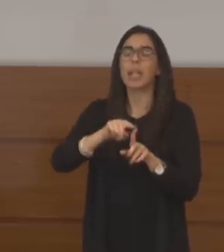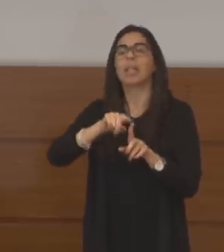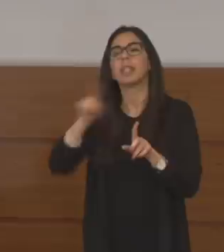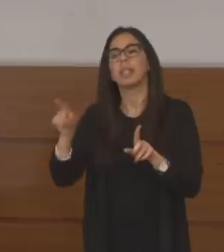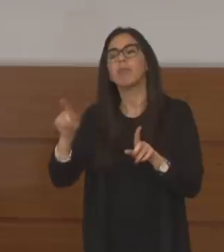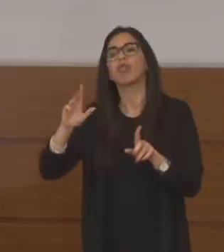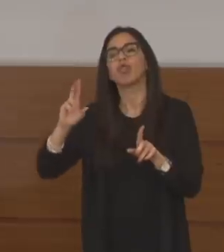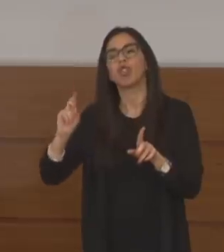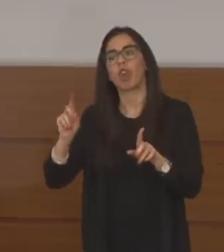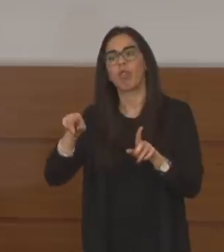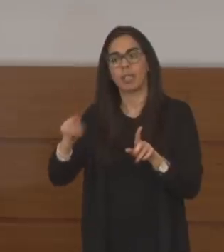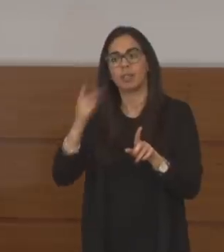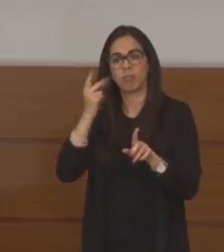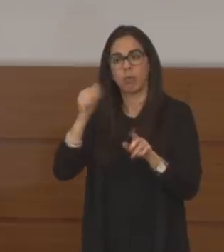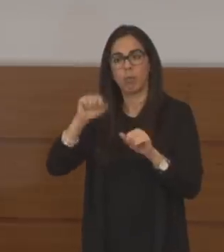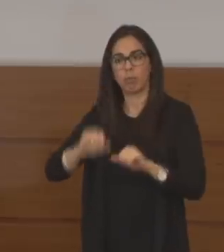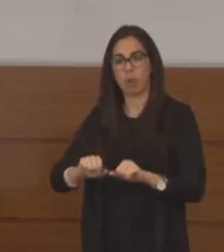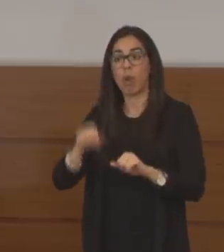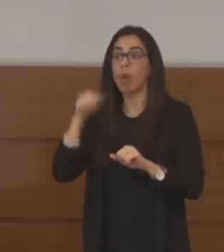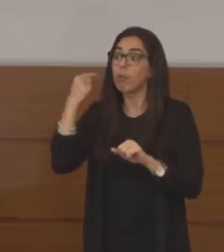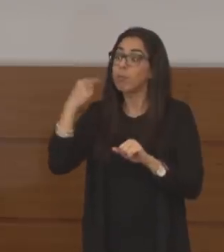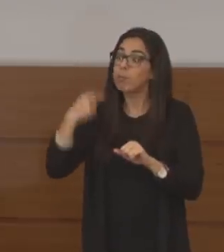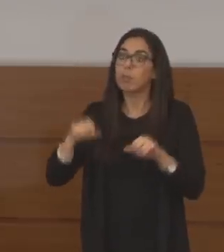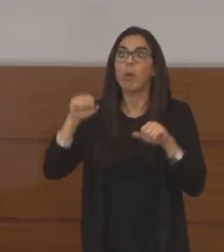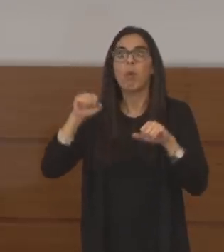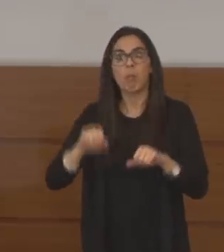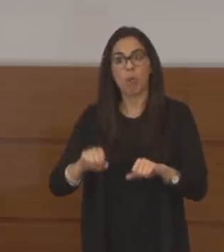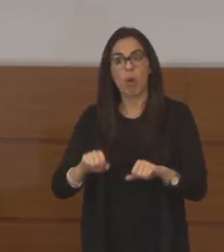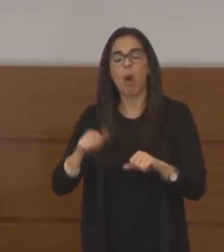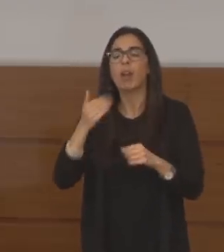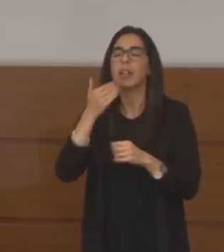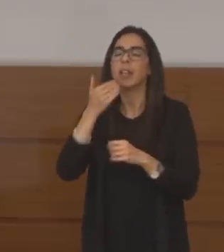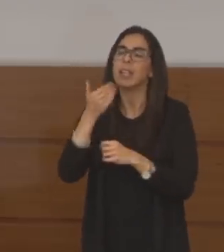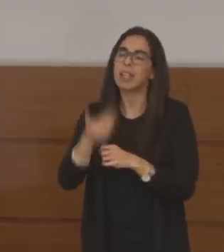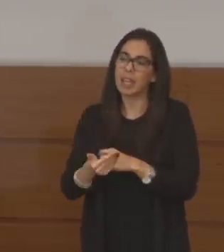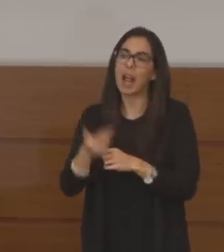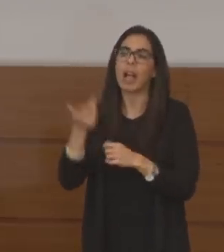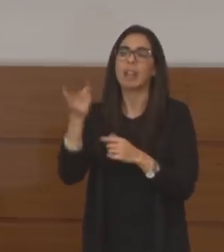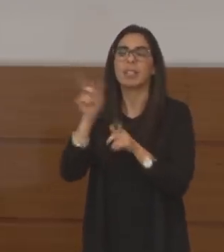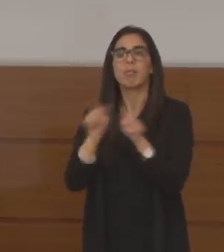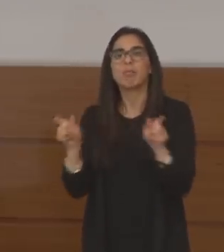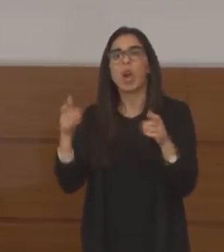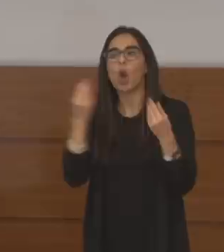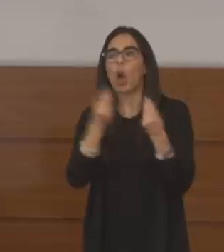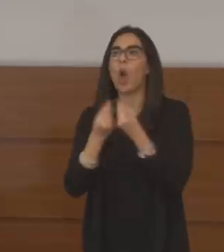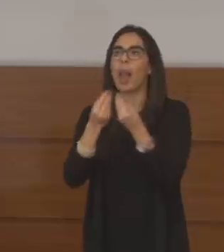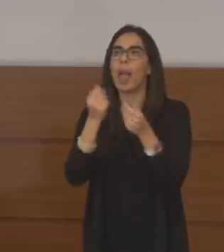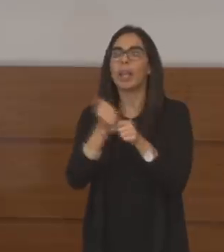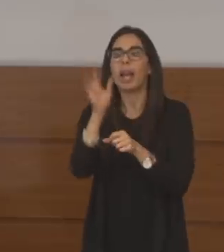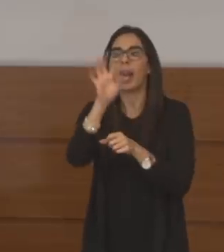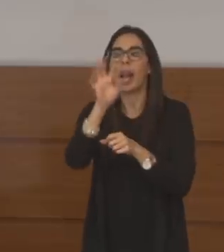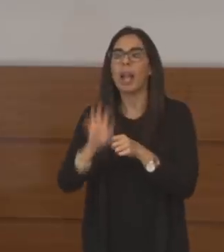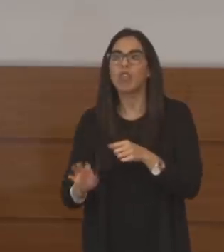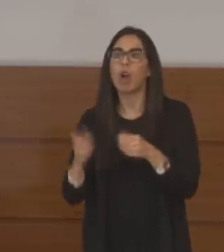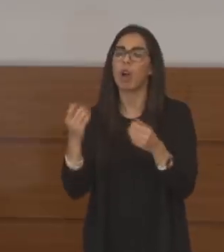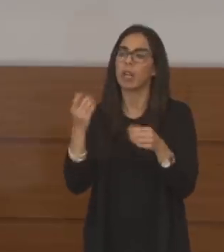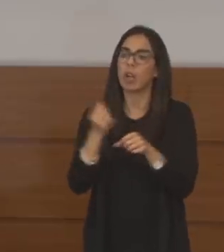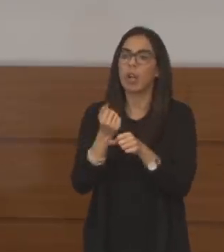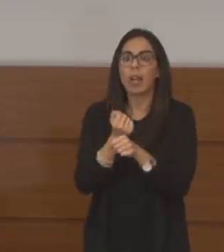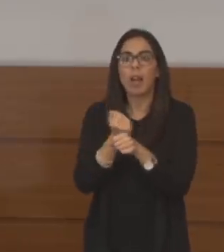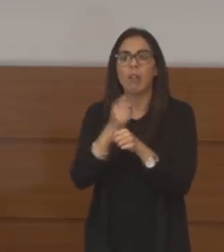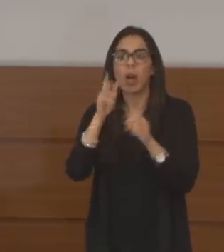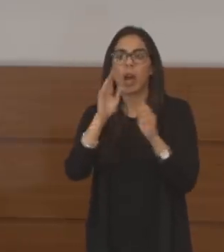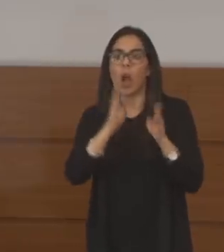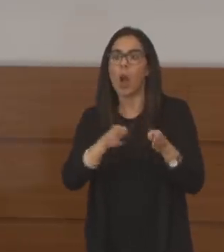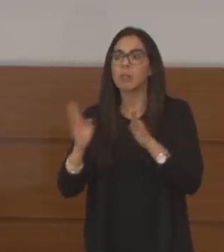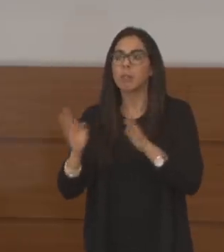questo è possibile grazie al lavoro prezioso che fanno i colleghi delle regioni i colleghi degli ospedali dei dipartimenti di